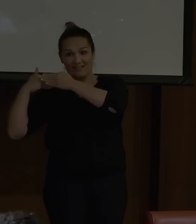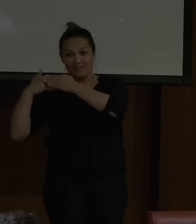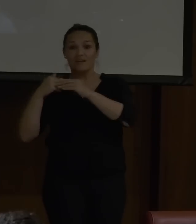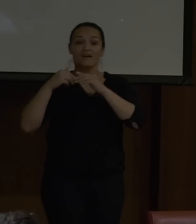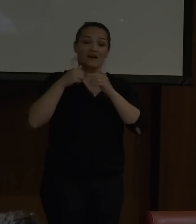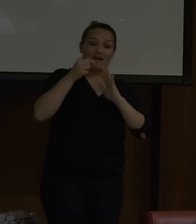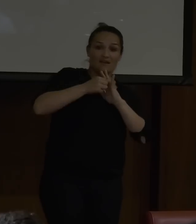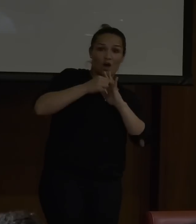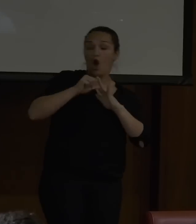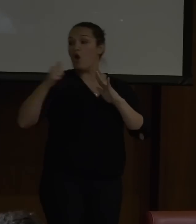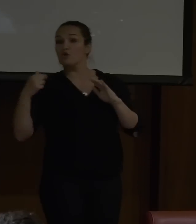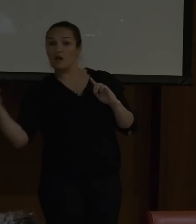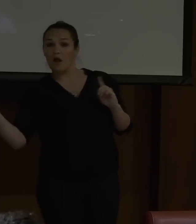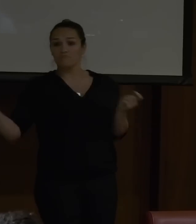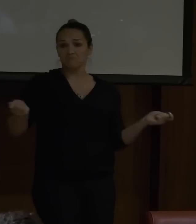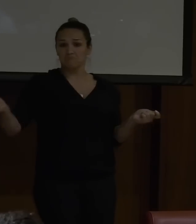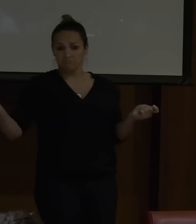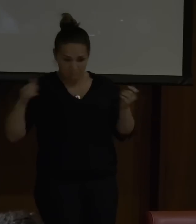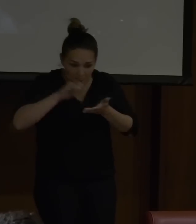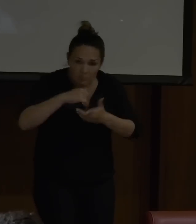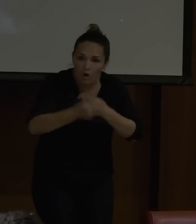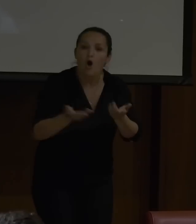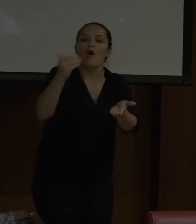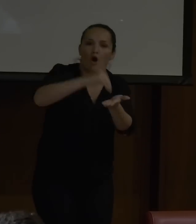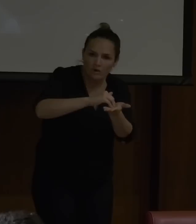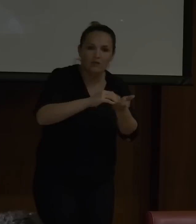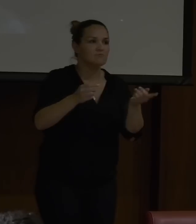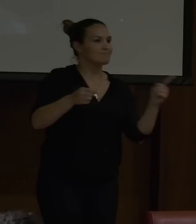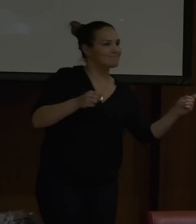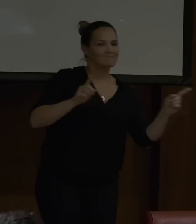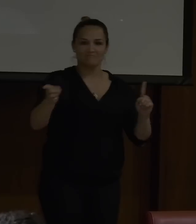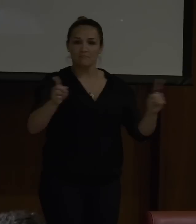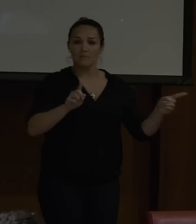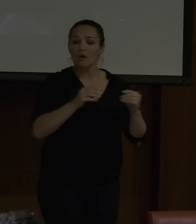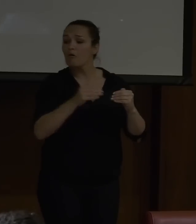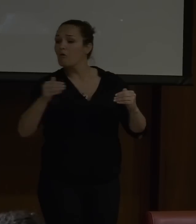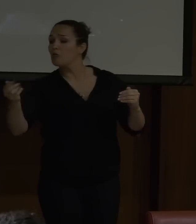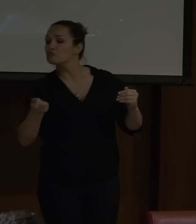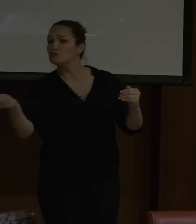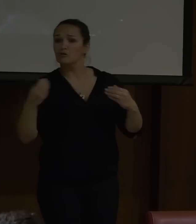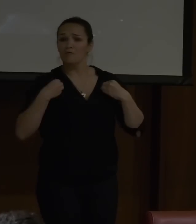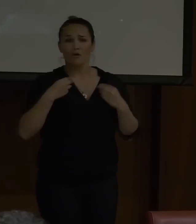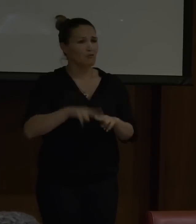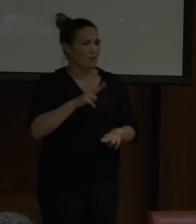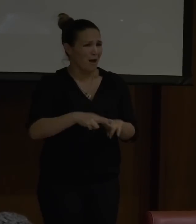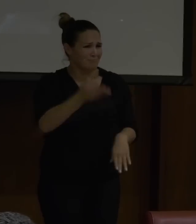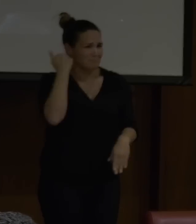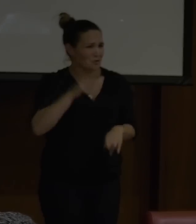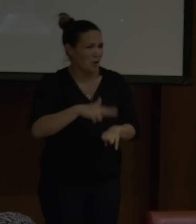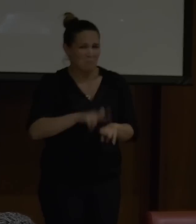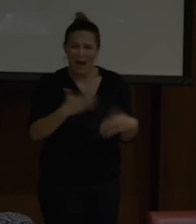también conservó a sus 2 mujeres, viviendo una de otra a solo unas cuantas calles de distancia. Eso era normal. Sí,